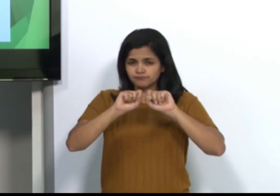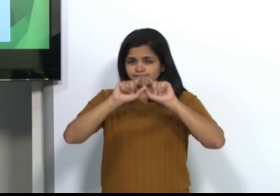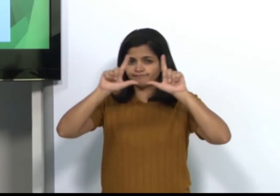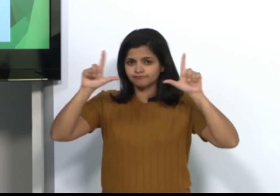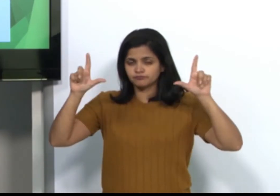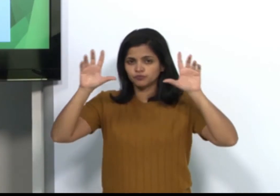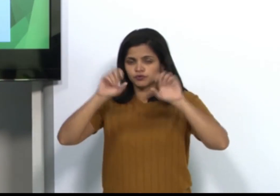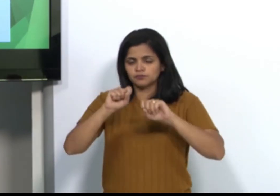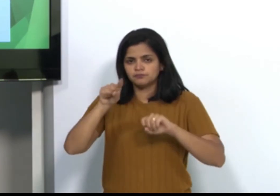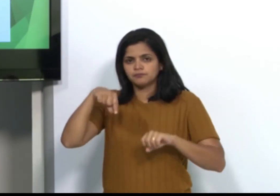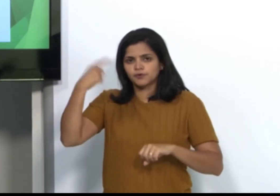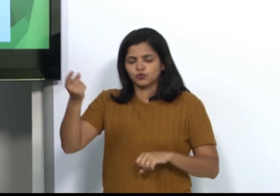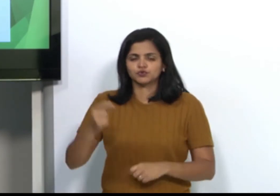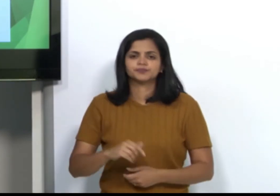Vejam o slide.